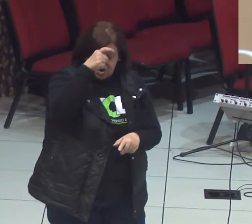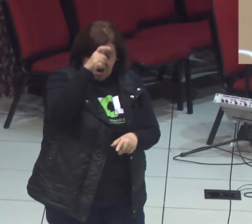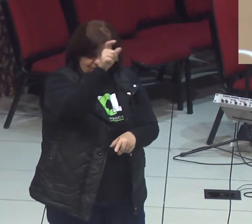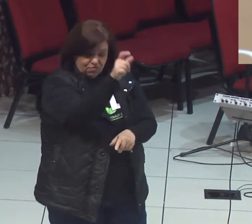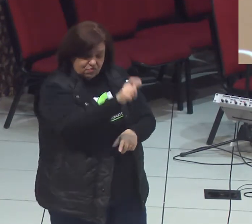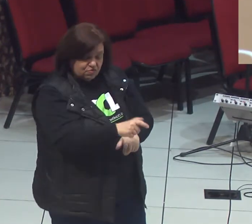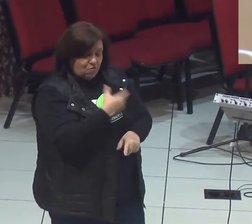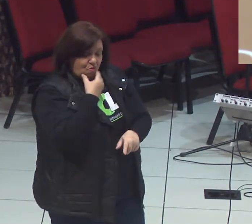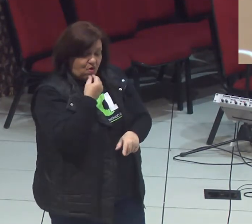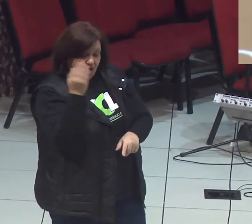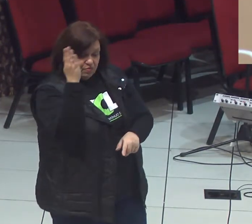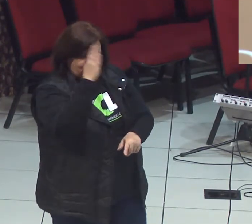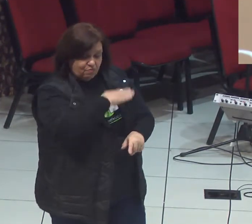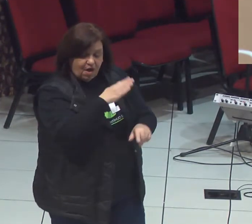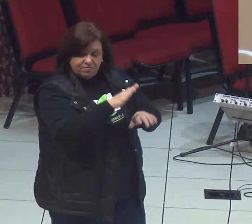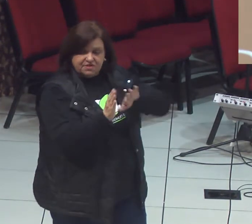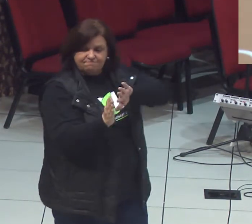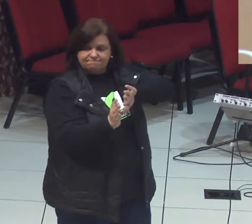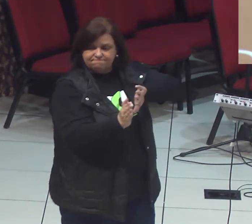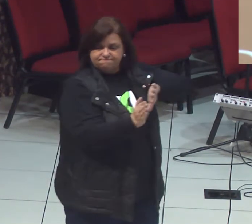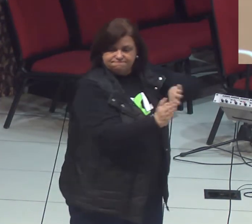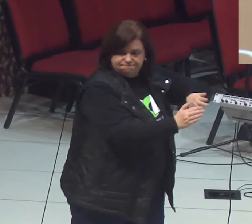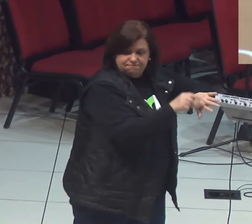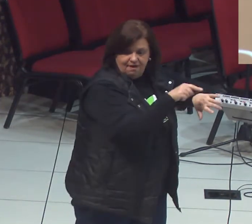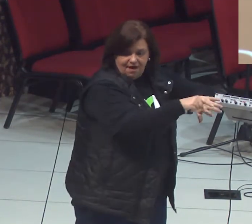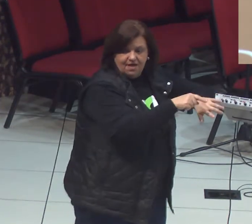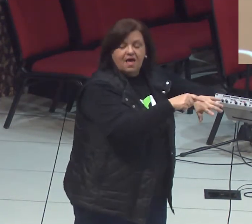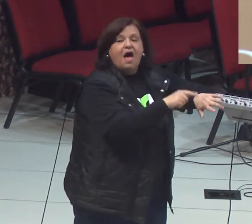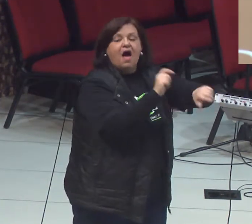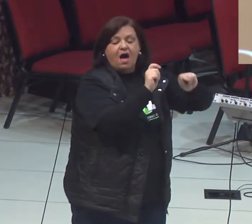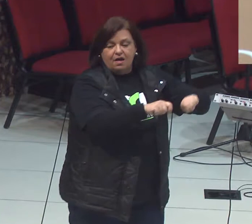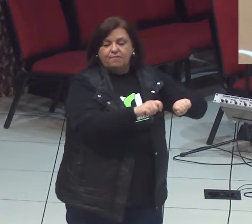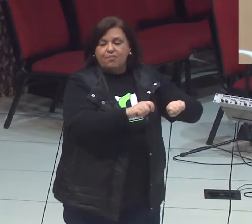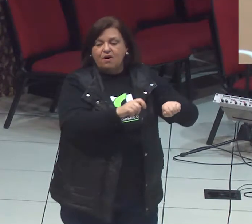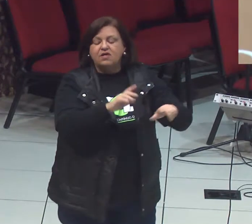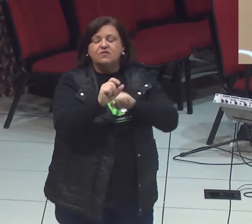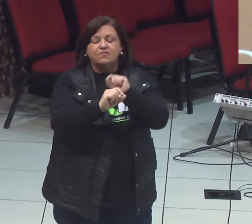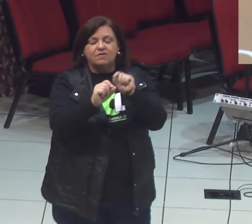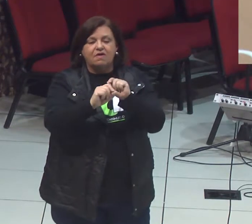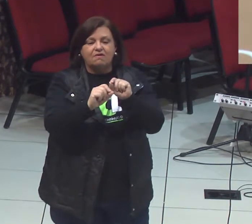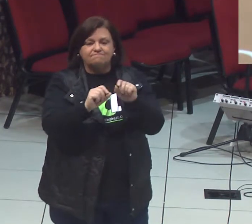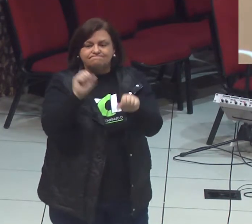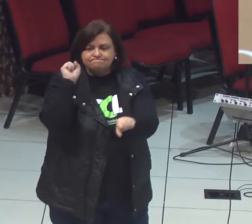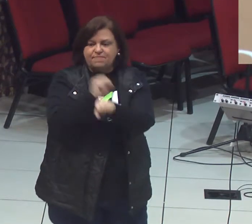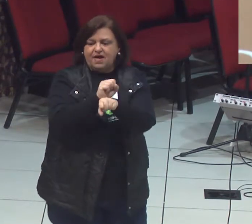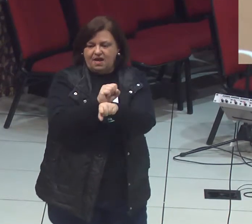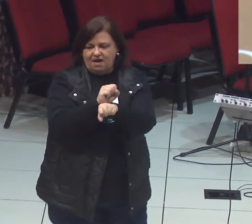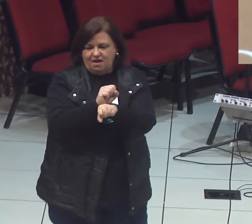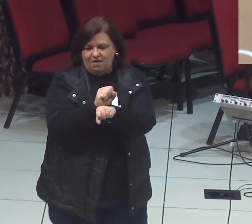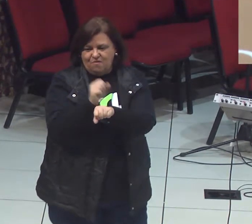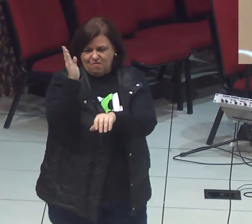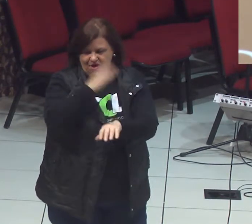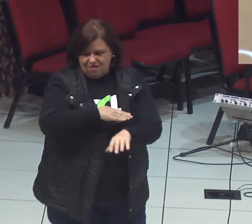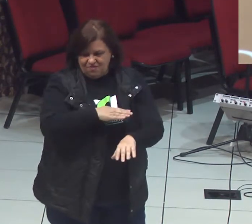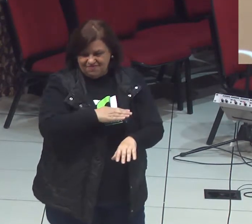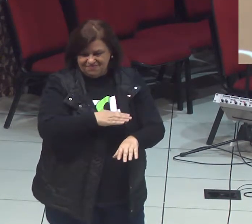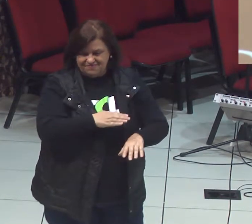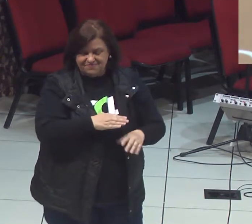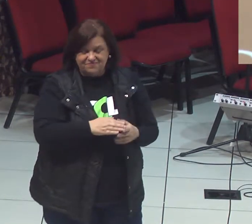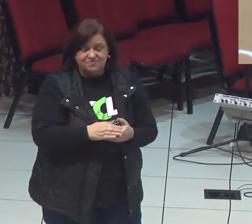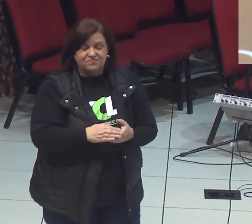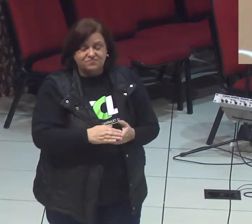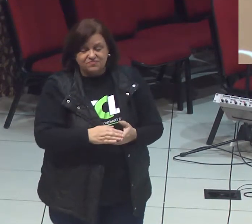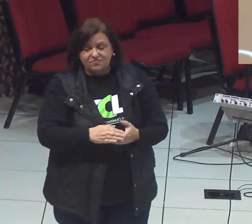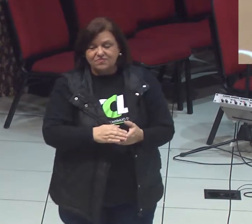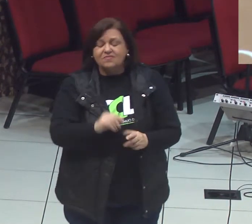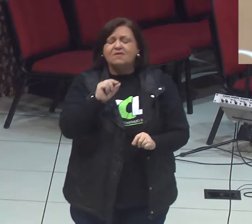o verso 7 desse texto que a gente mencionou no início do roteiro. Muito bem, o que isso significa?